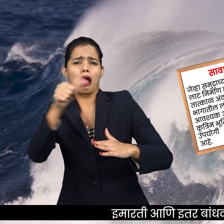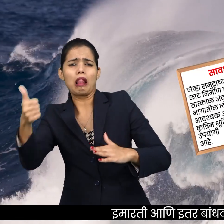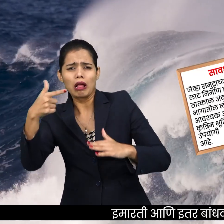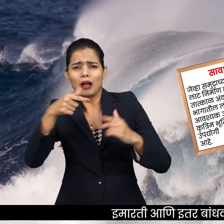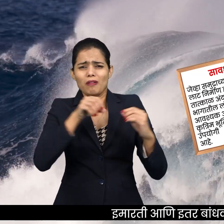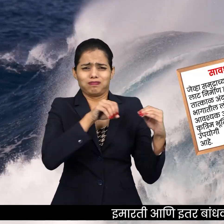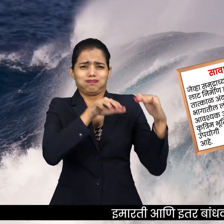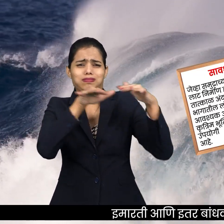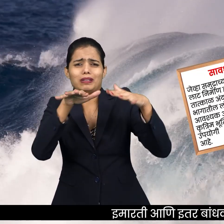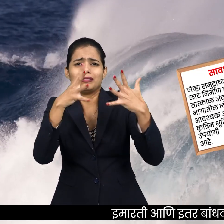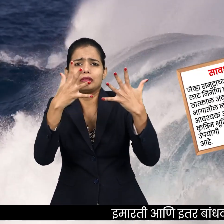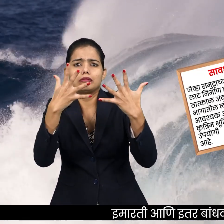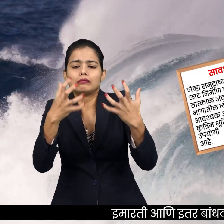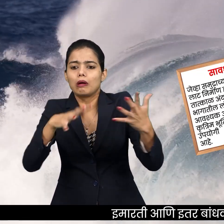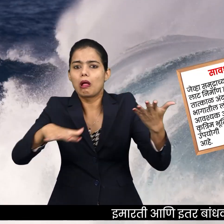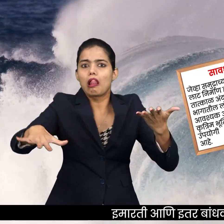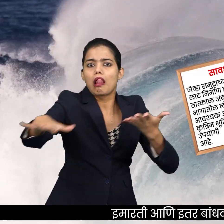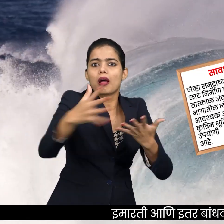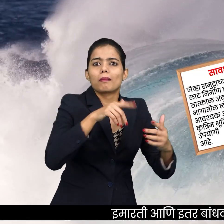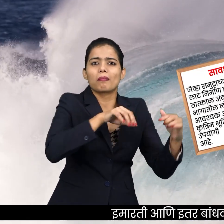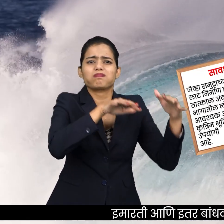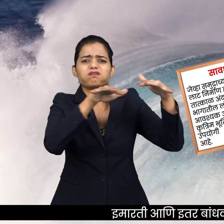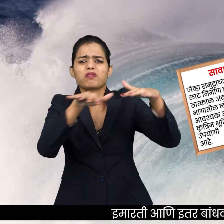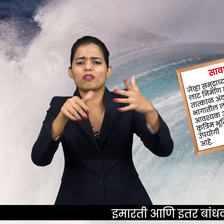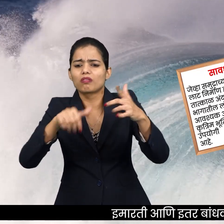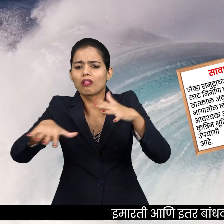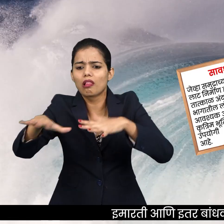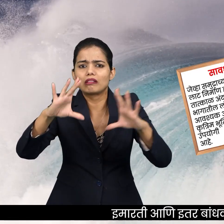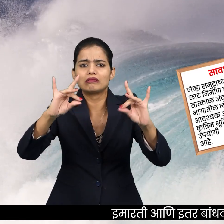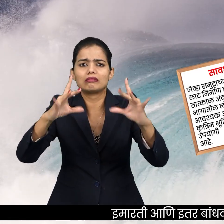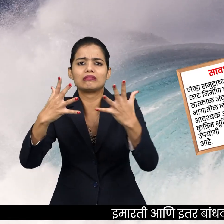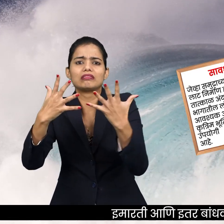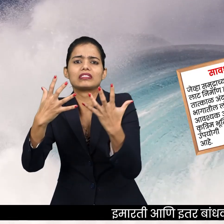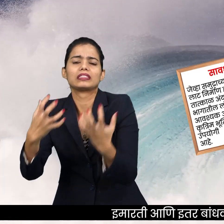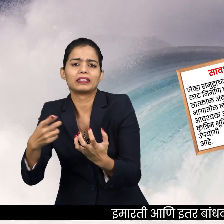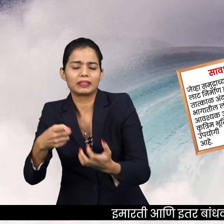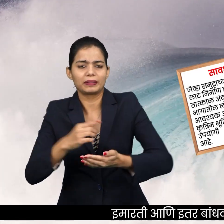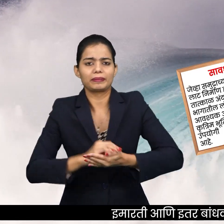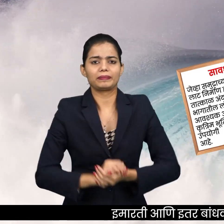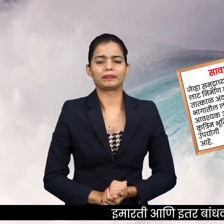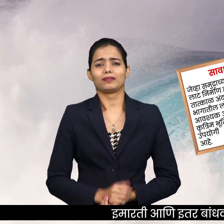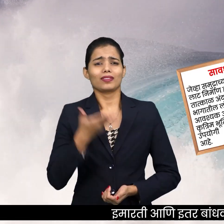पहिला, इमारती आणि इतर बांधकामे नष्ट झाली आहेत.